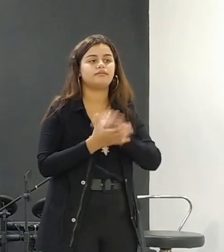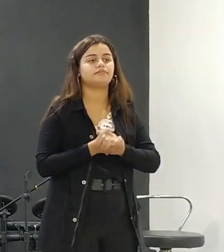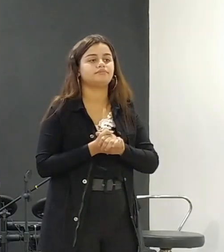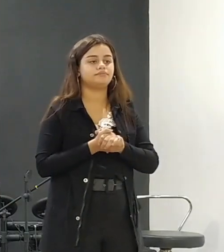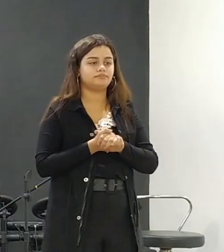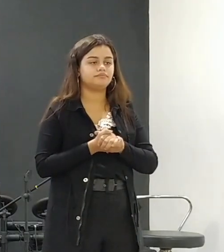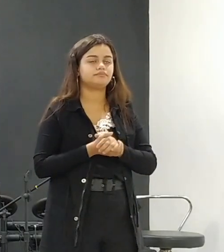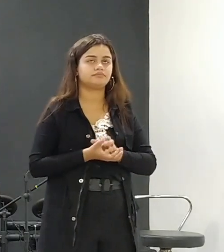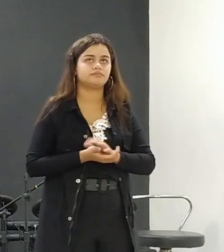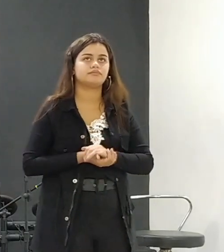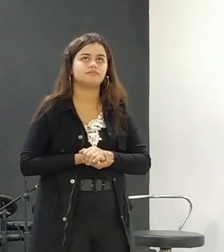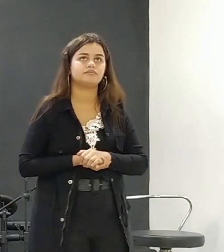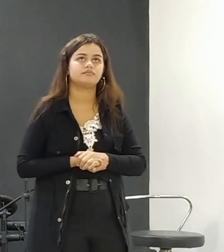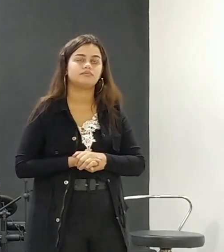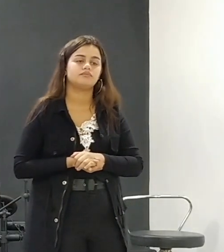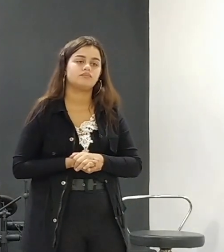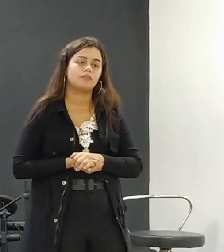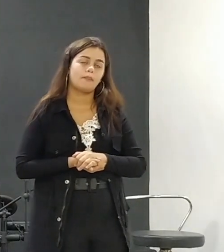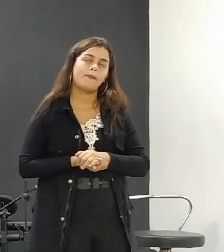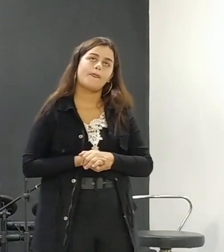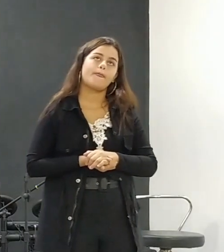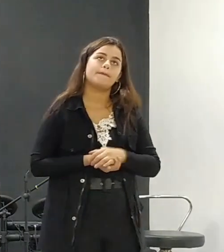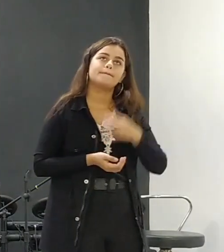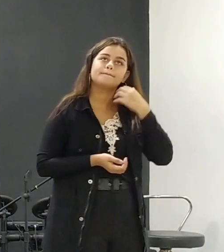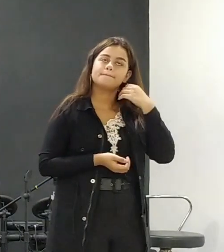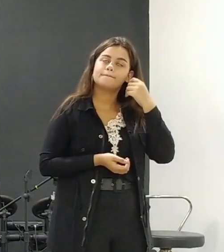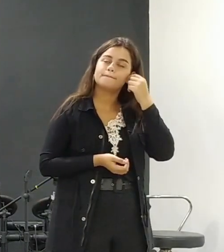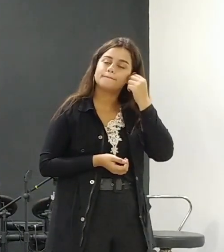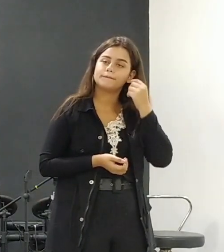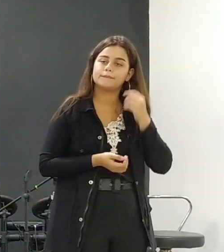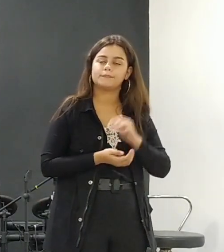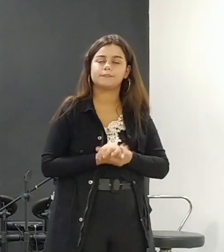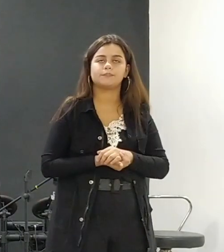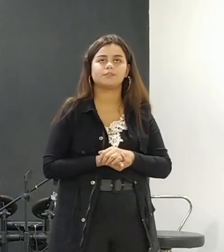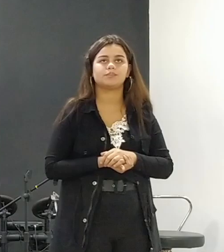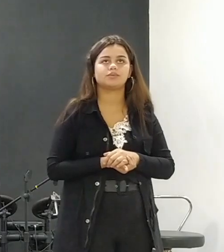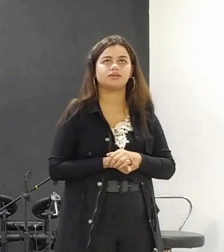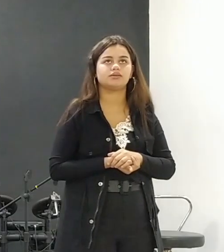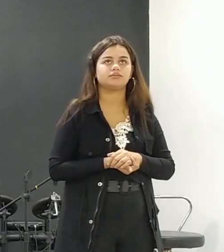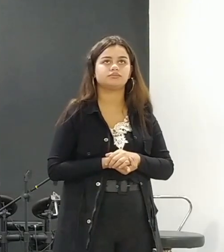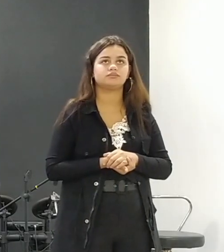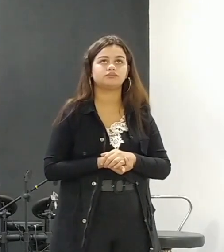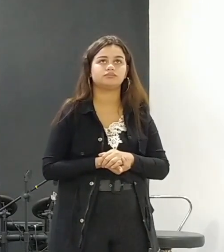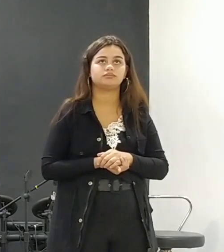reflexo, né, da relação de Cristo com a sua igreja. Vamos ver também